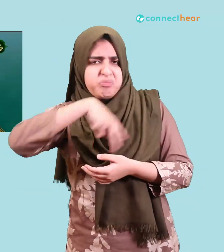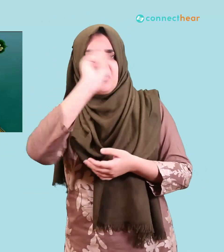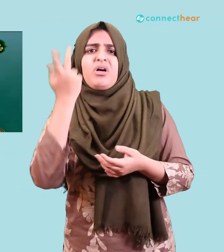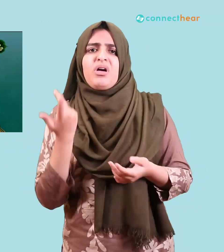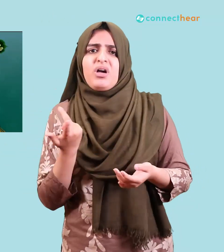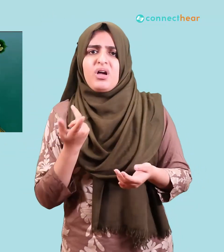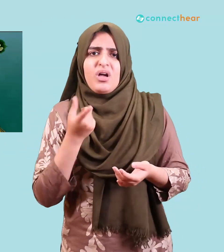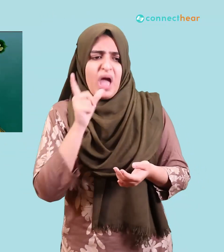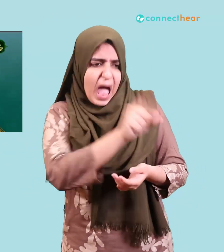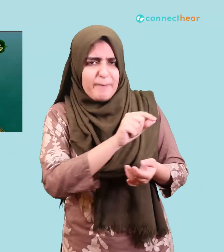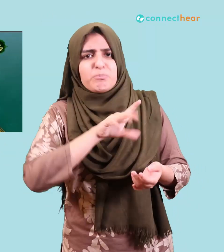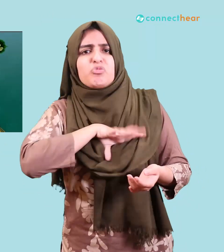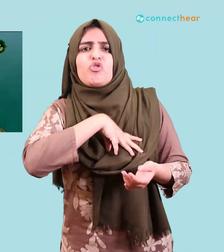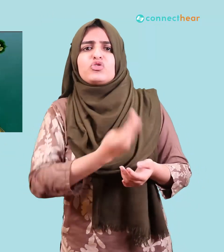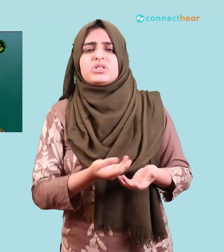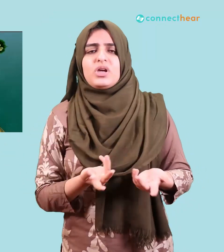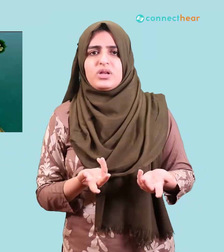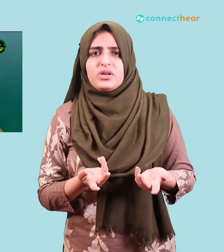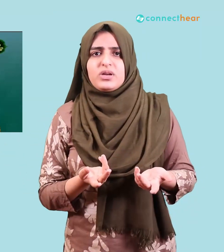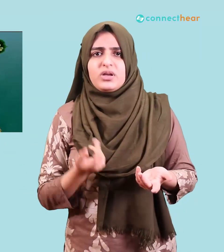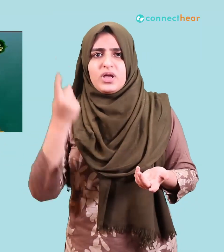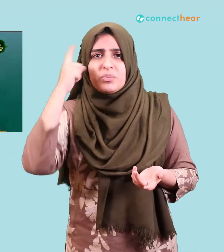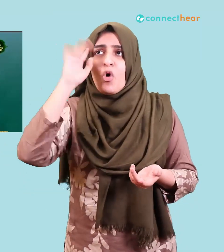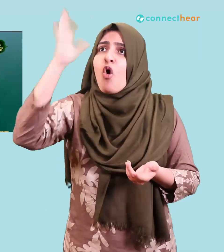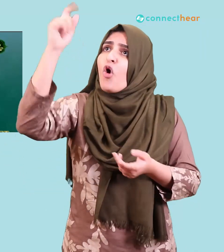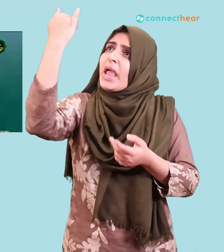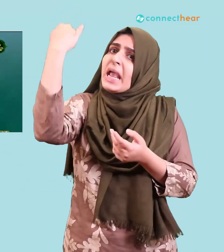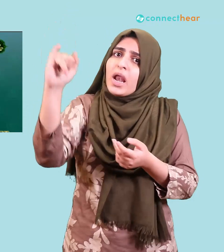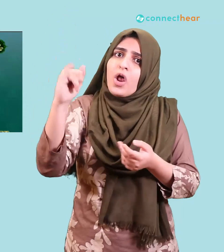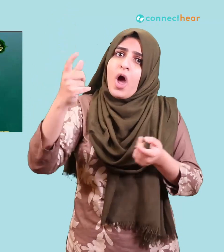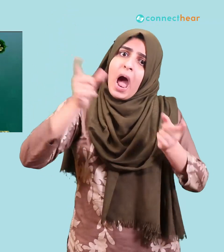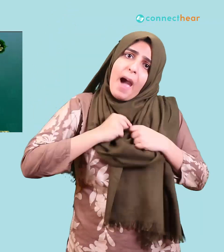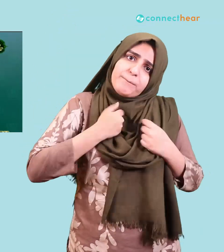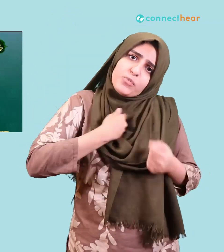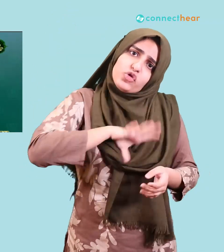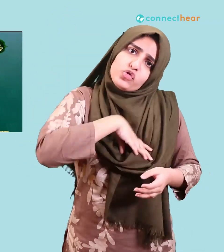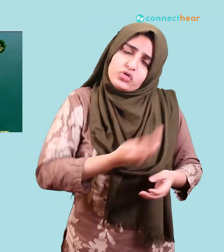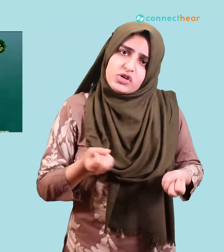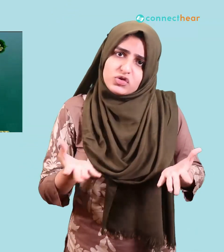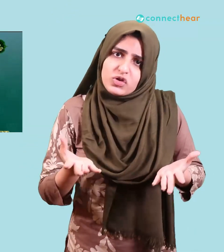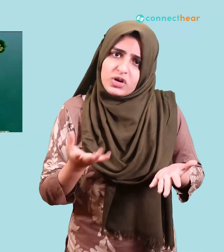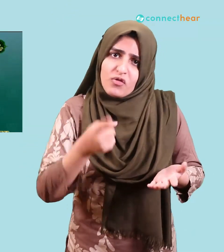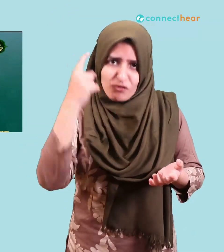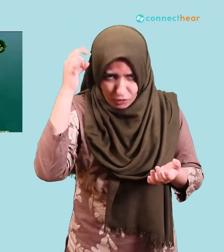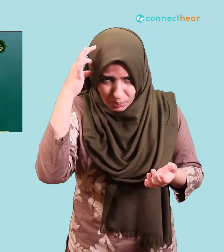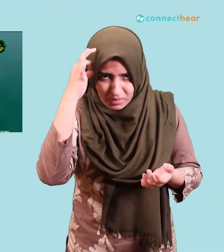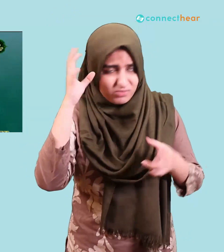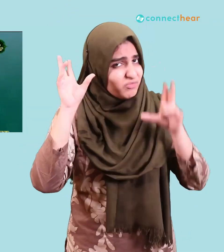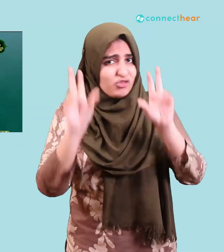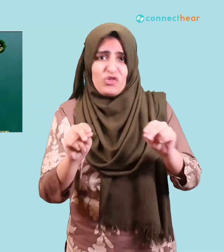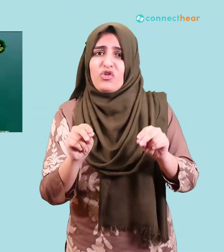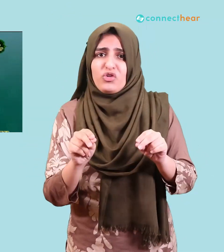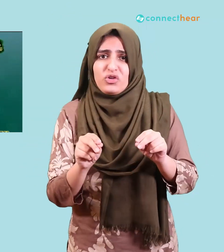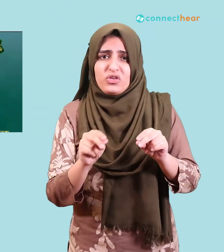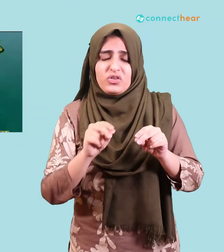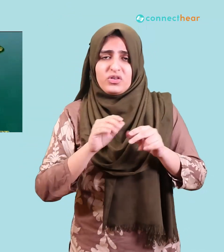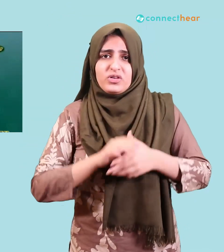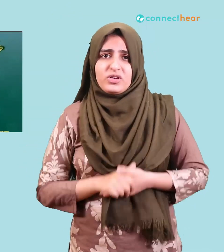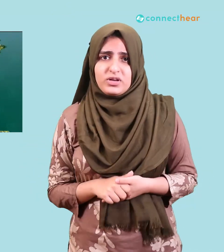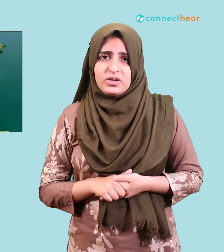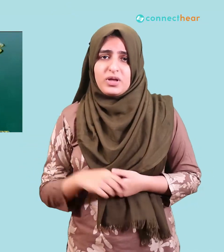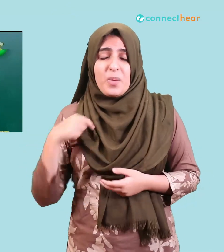کریں، جرم کہیں اور ہو، ہم اپنے اوپر خودکش حملہ کر دیں، یہ کون سی عقل اور سمجھ ہے؟ تو